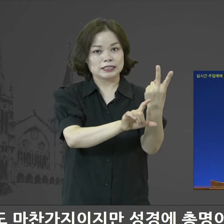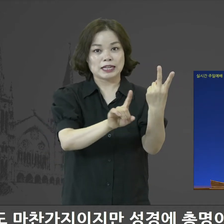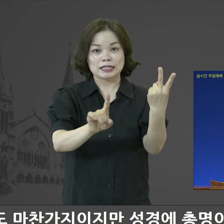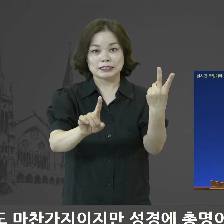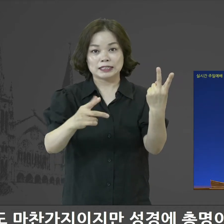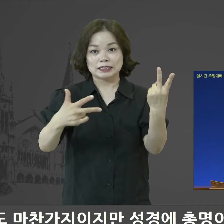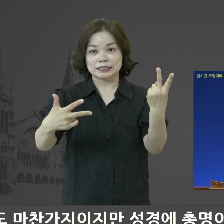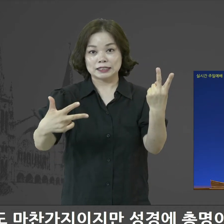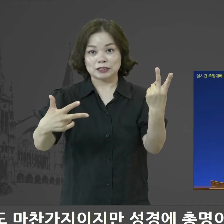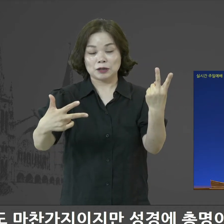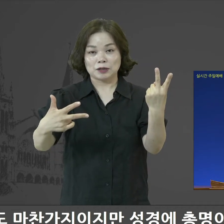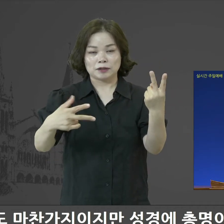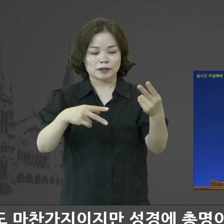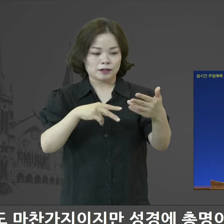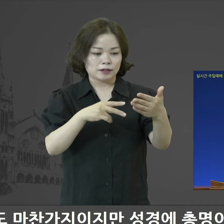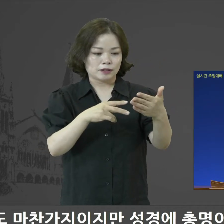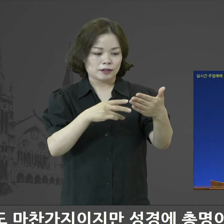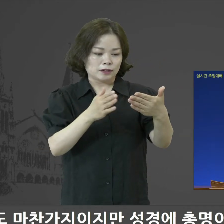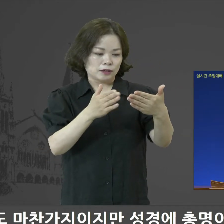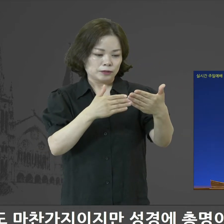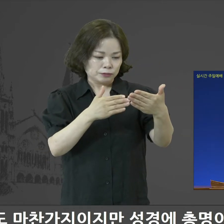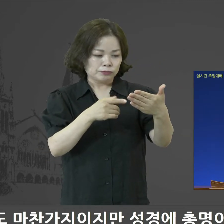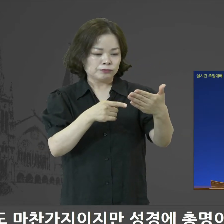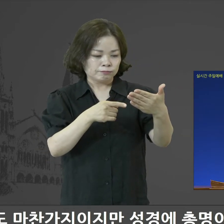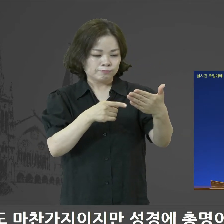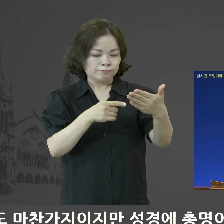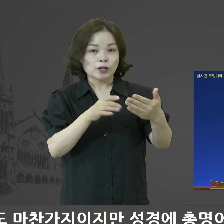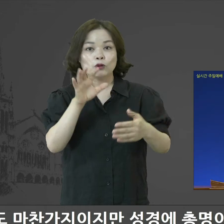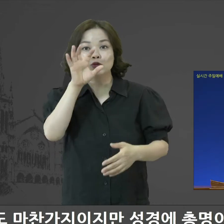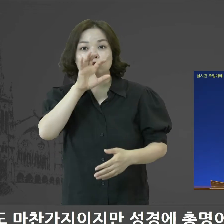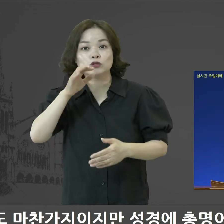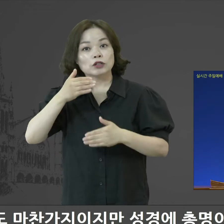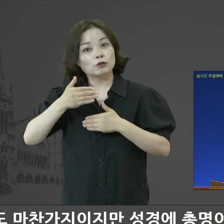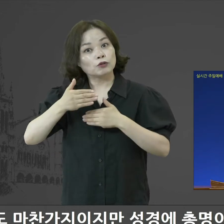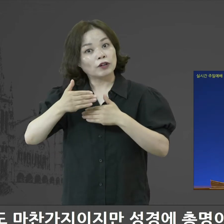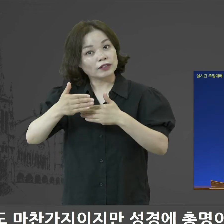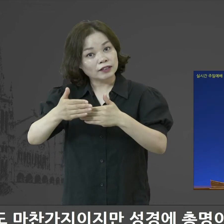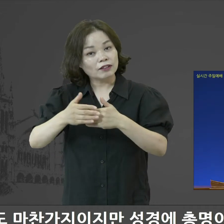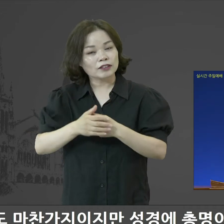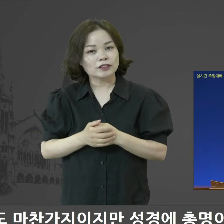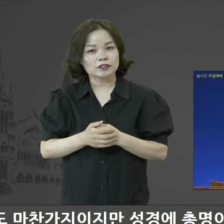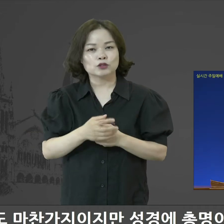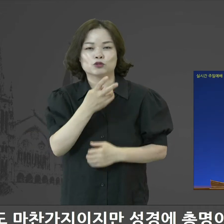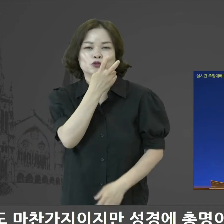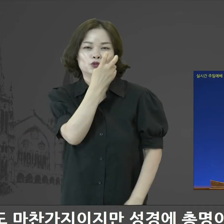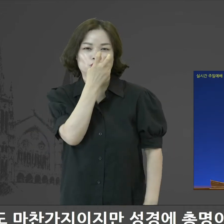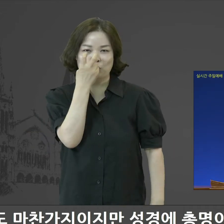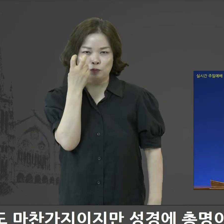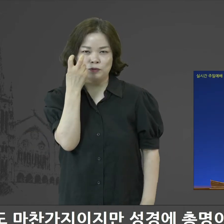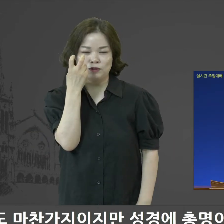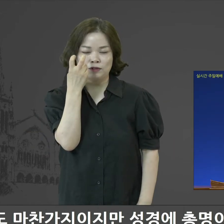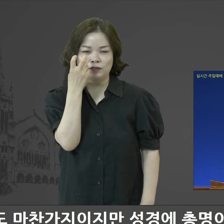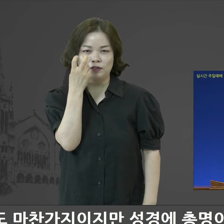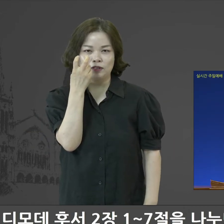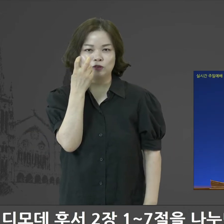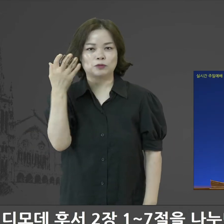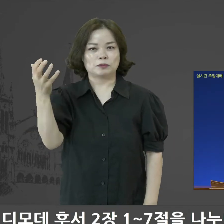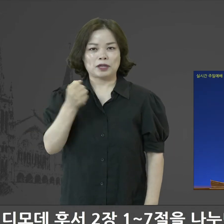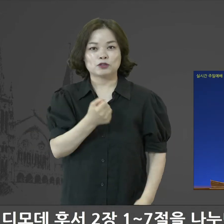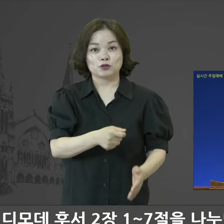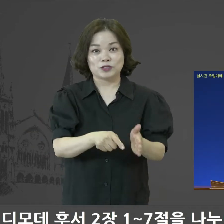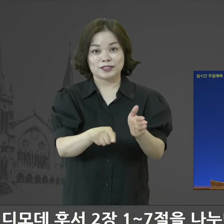1절에서 7절 말씀을 쭉 이렇게 나누면서 우리가 훈련받는 것, 그 목적이 총명을 얻기